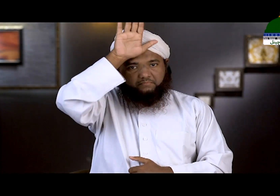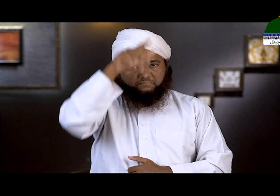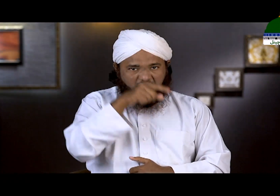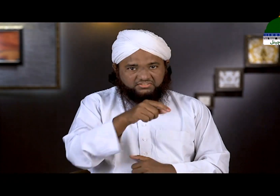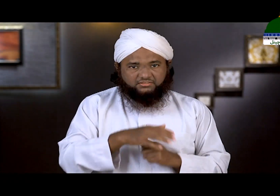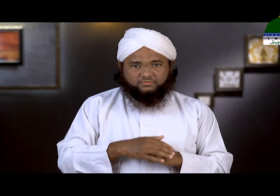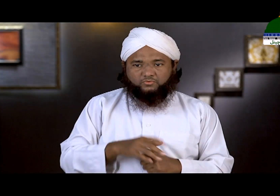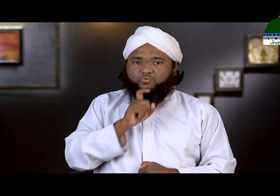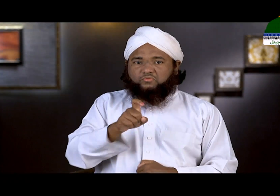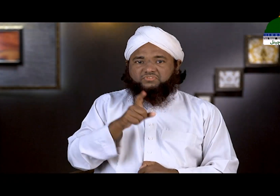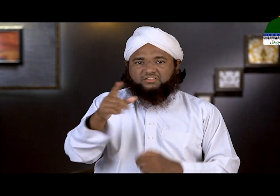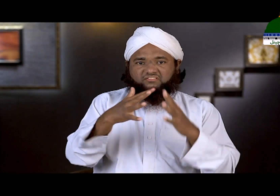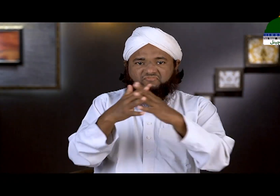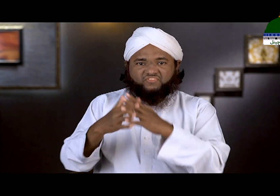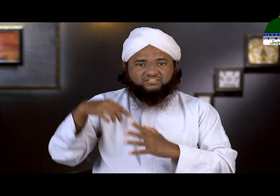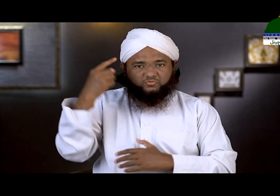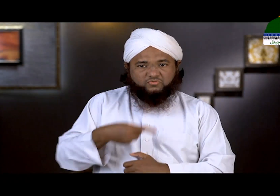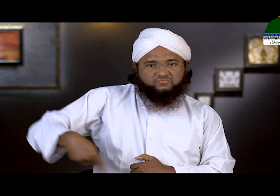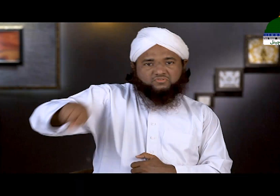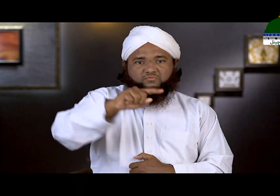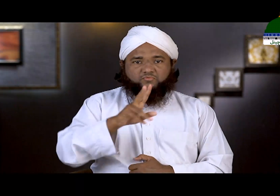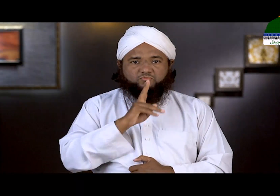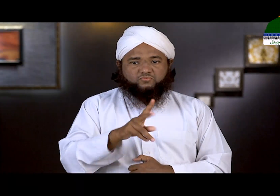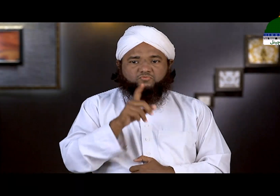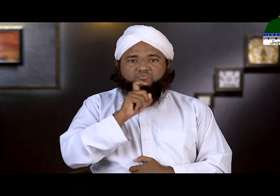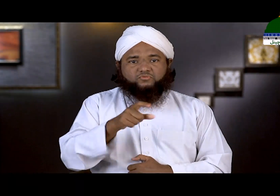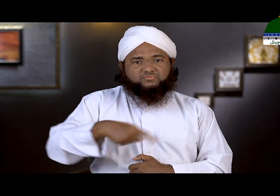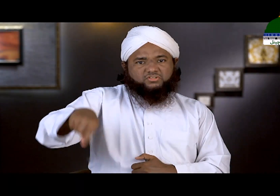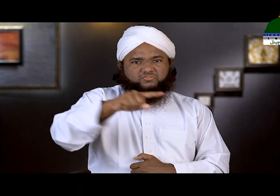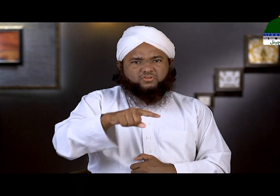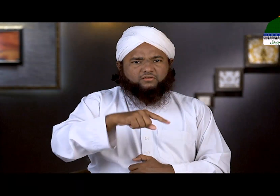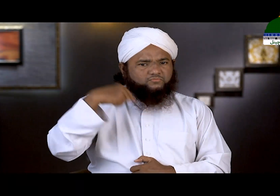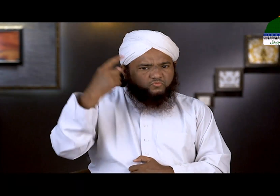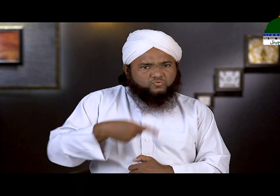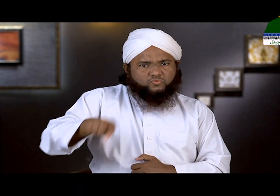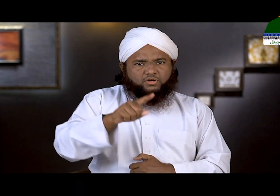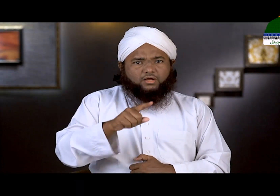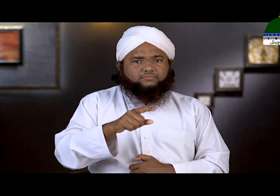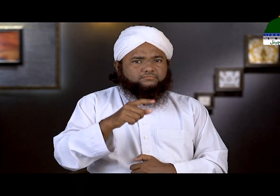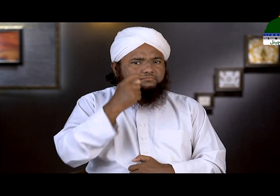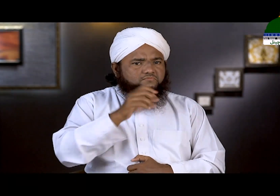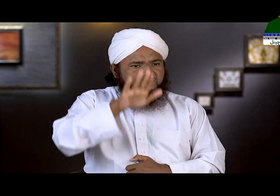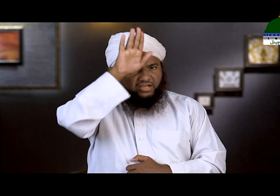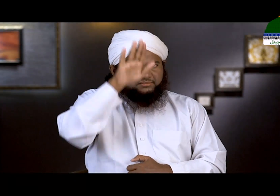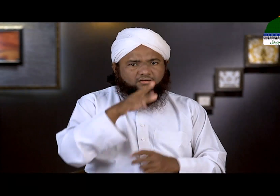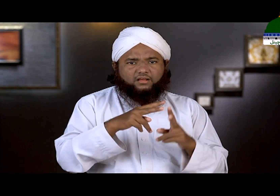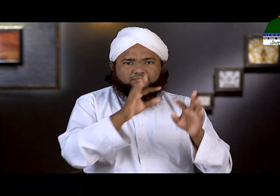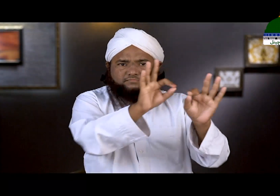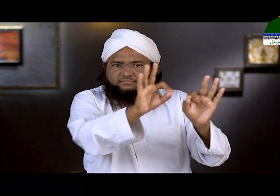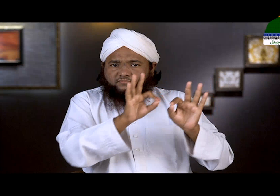کہتا ہے ہم بھی ایسا کرتے ہیں، ہمارے ارکان دولت یعنی وزیر مشیر وغیرہ بھی ایسا کرتے ہیں،